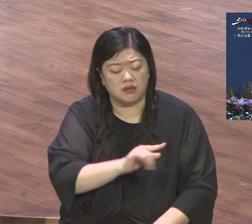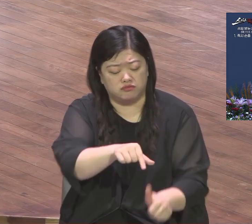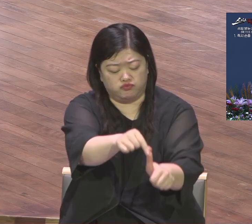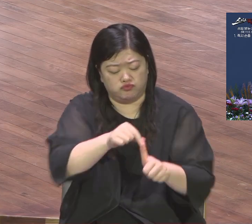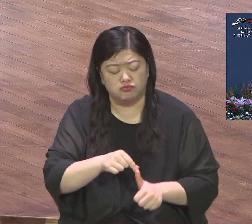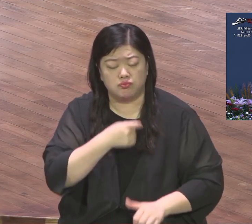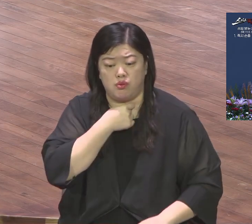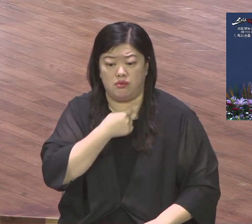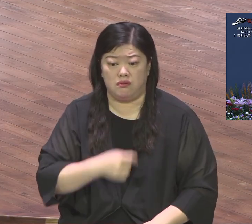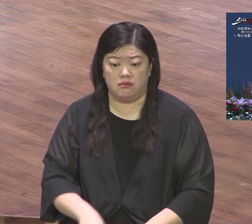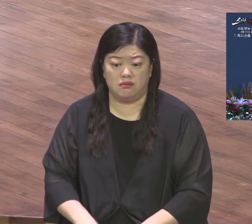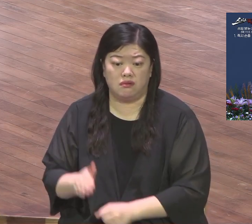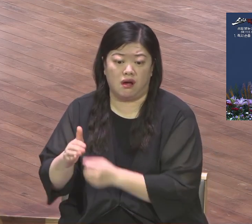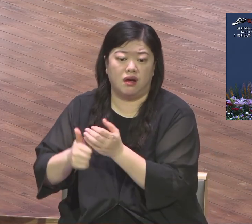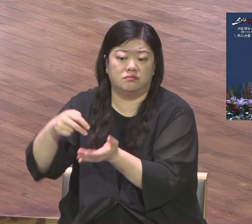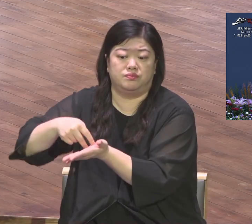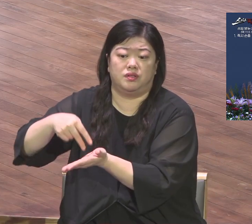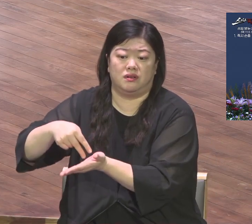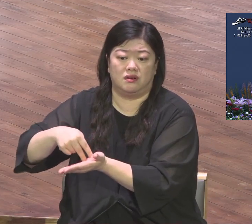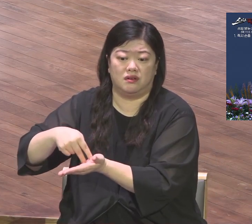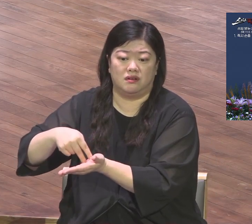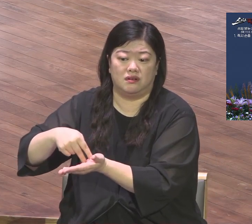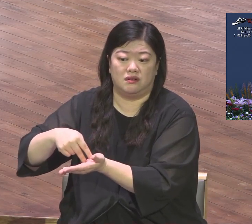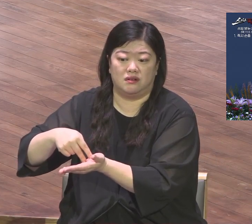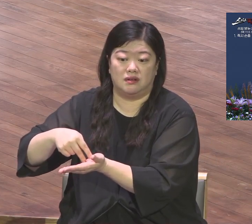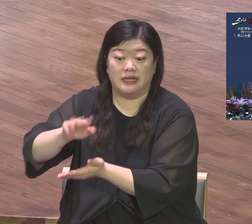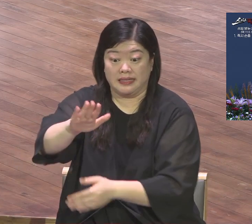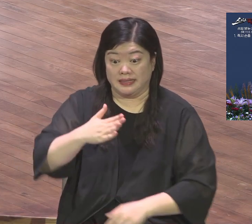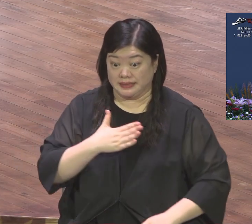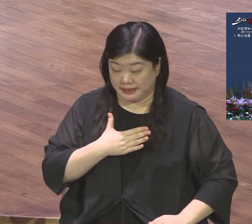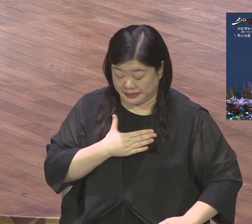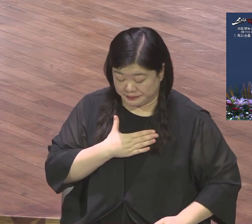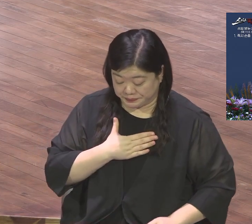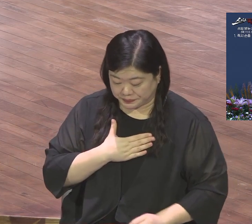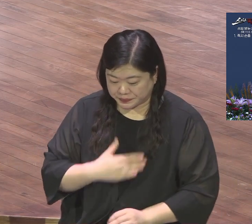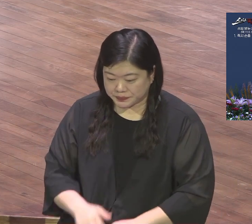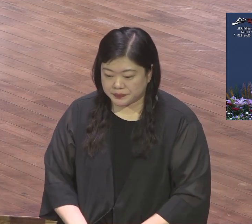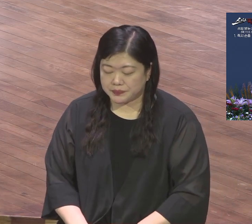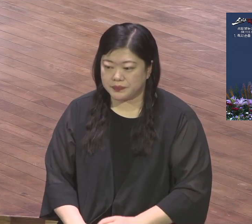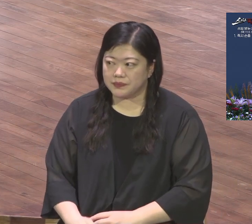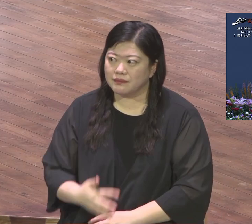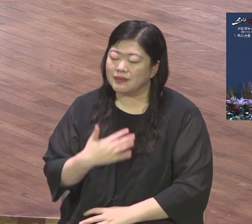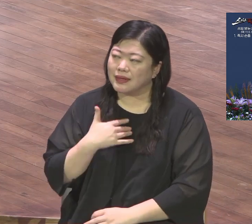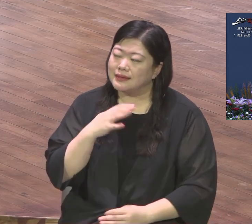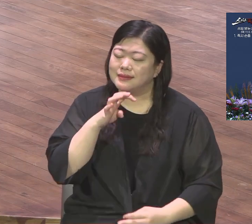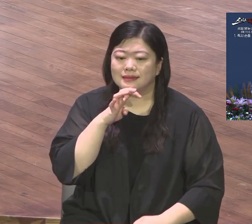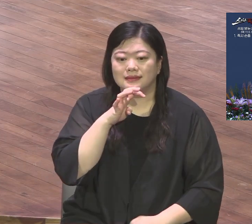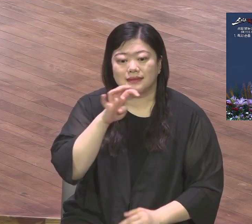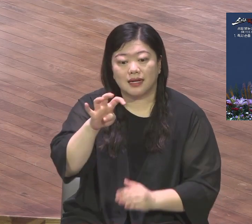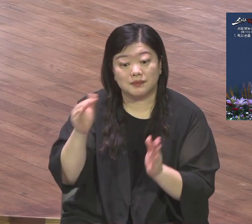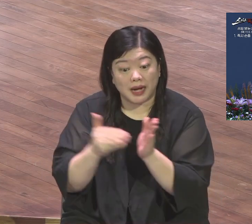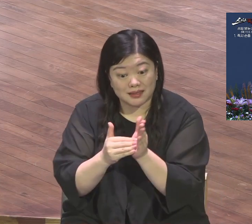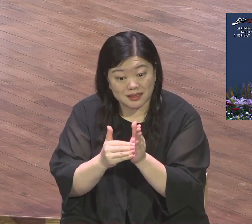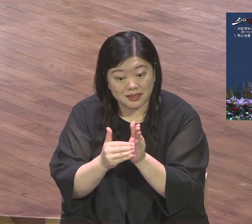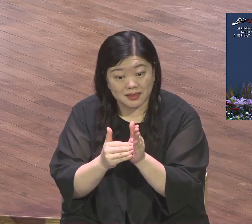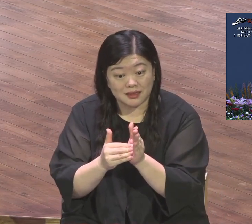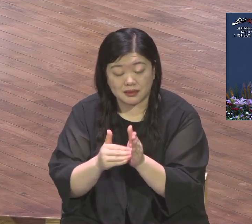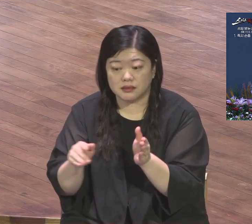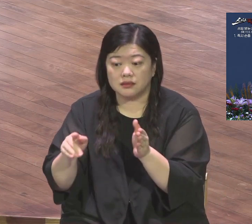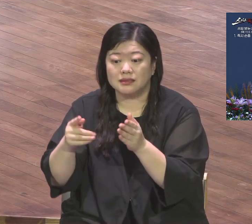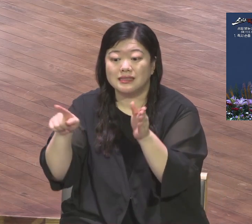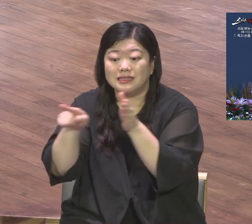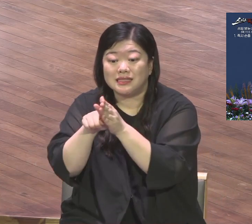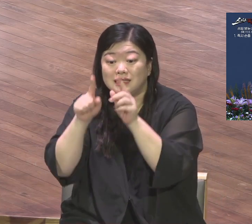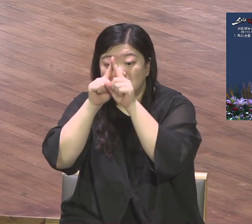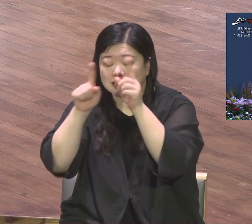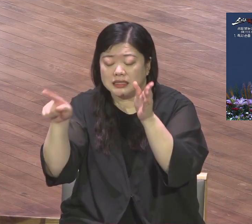제가 늘 간증하잖아요. 저는 목회도 안 해보고 설교도 안 해보고 신방 같은 거 해보지도 않고 교육자 생활도 안 했는데 서울에